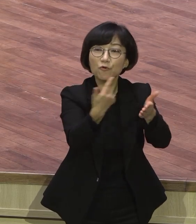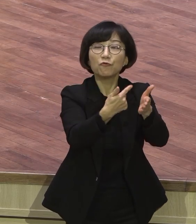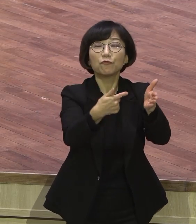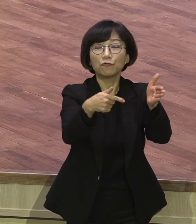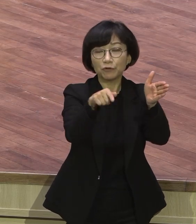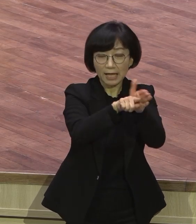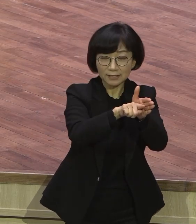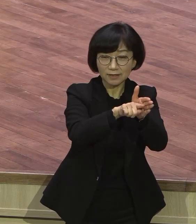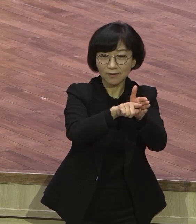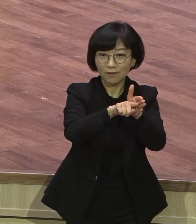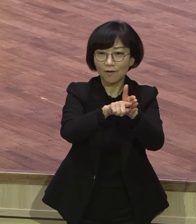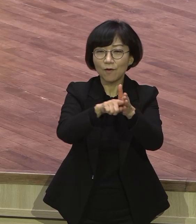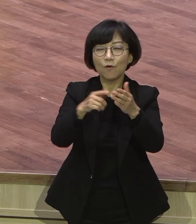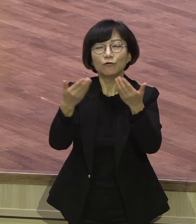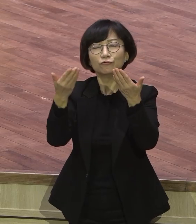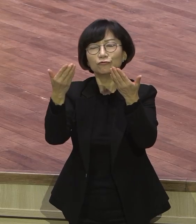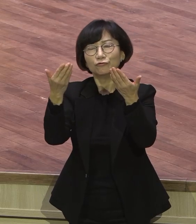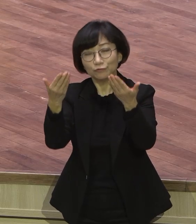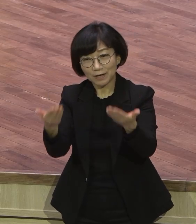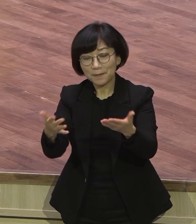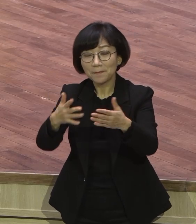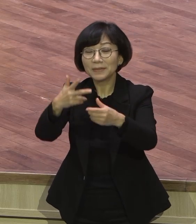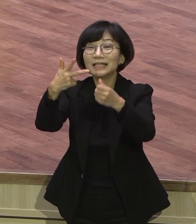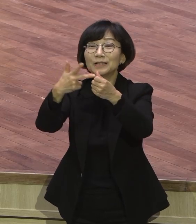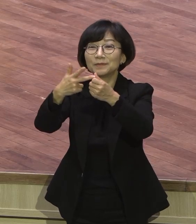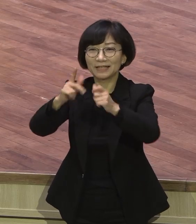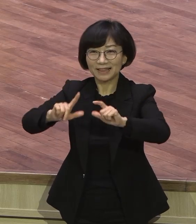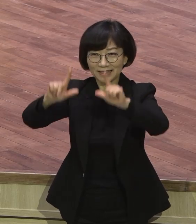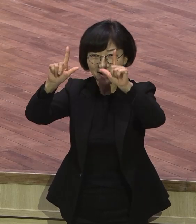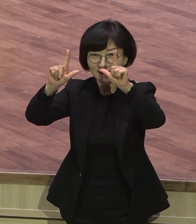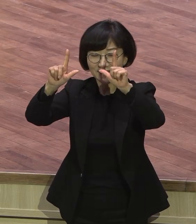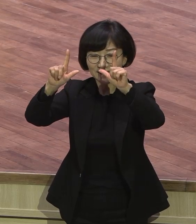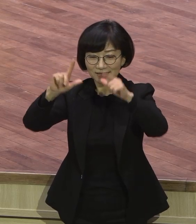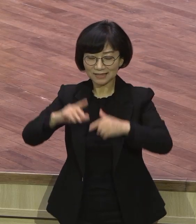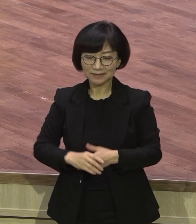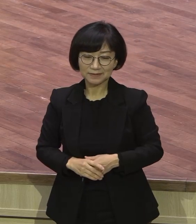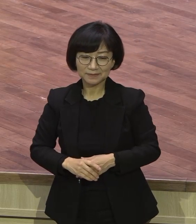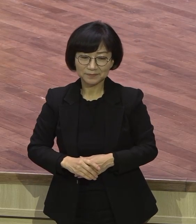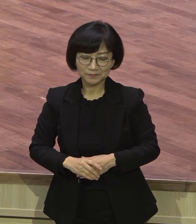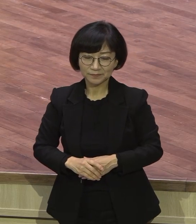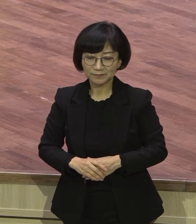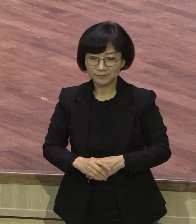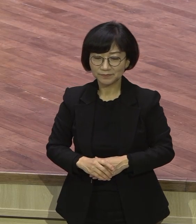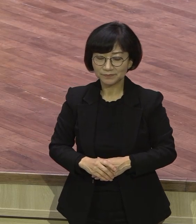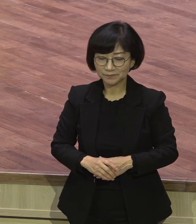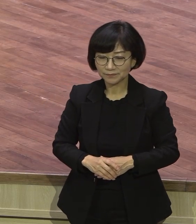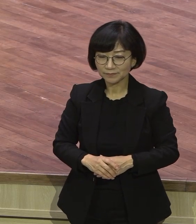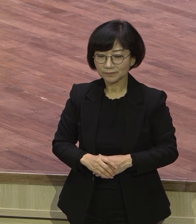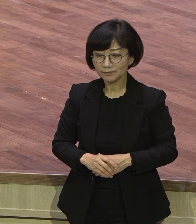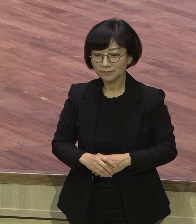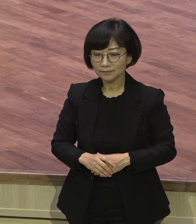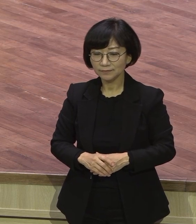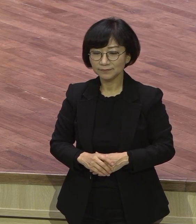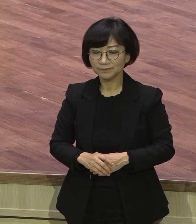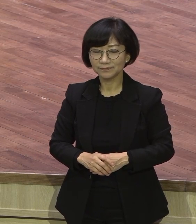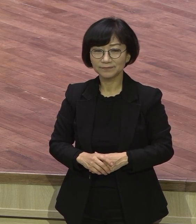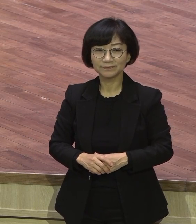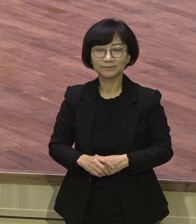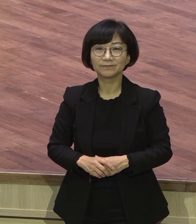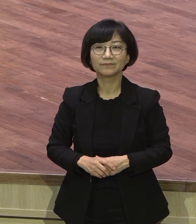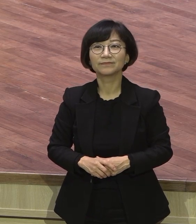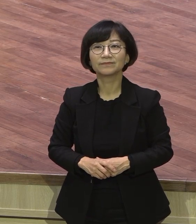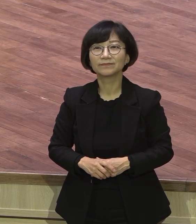창조하신 분이 하나님이시 때문에 인간의 상태를 누구보다도 잘 아시는 하나님이시죠 그래서 인간에